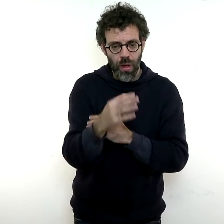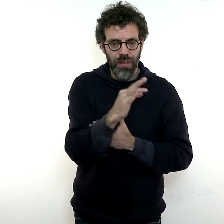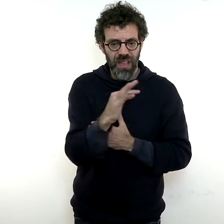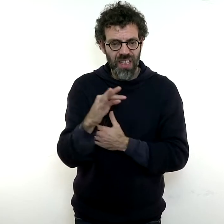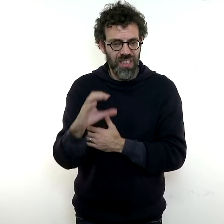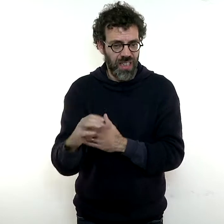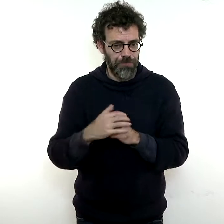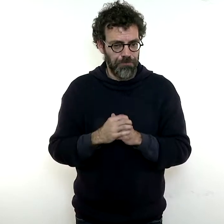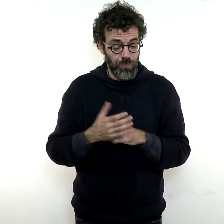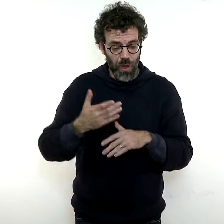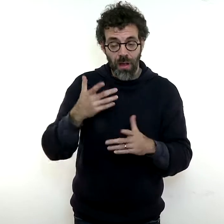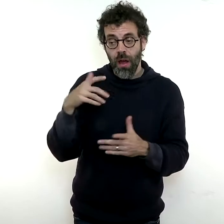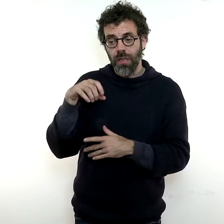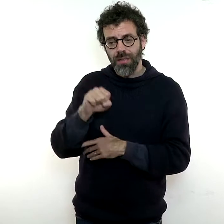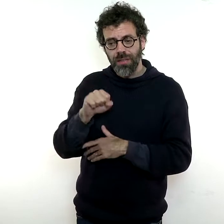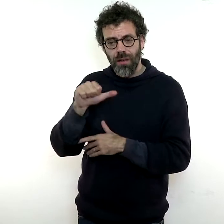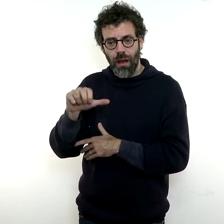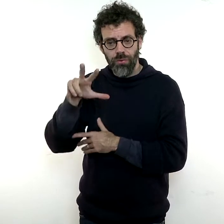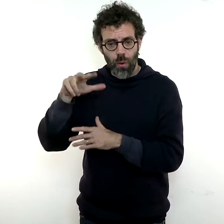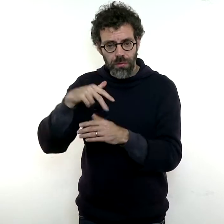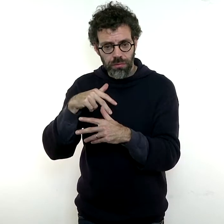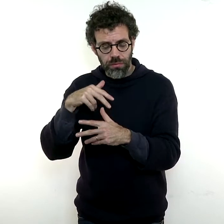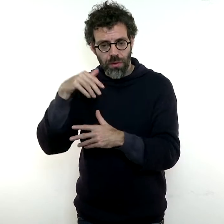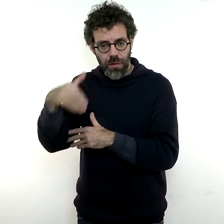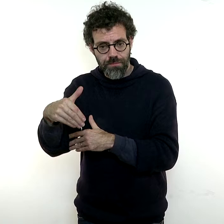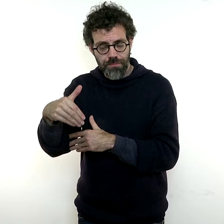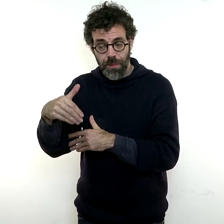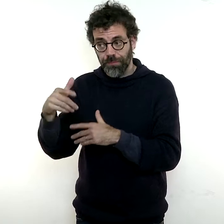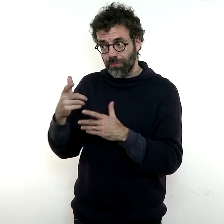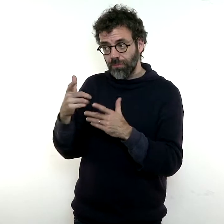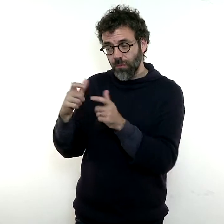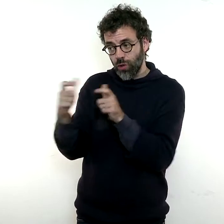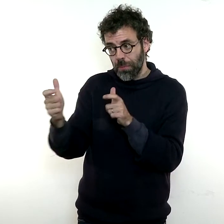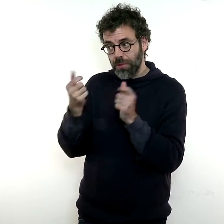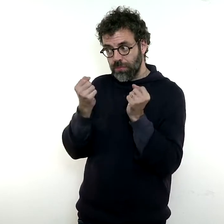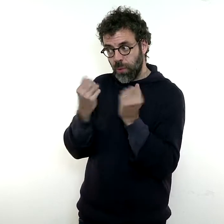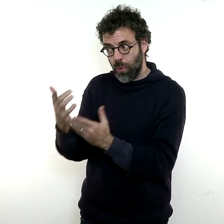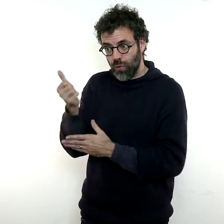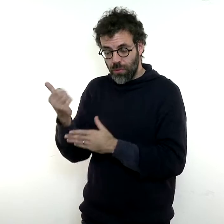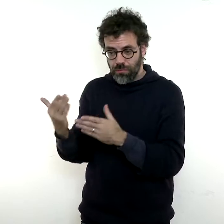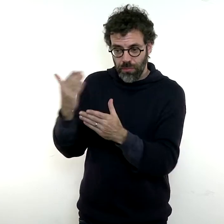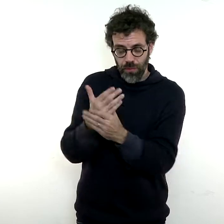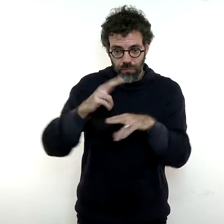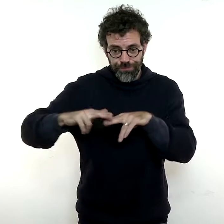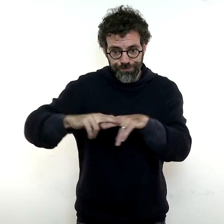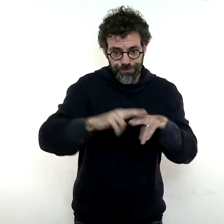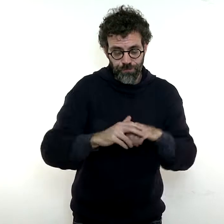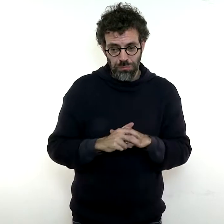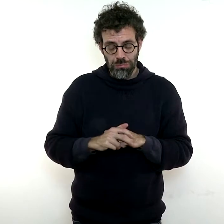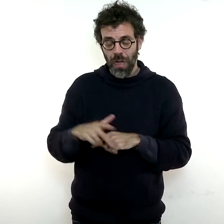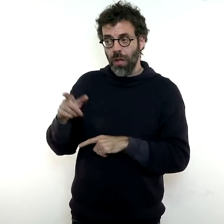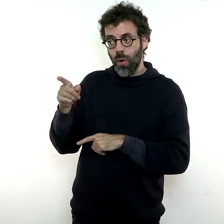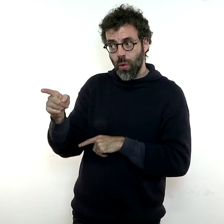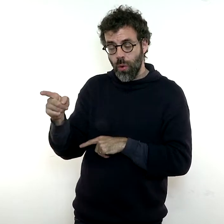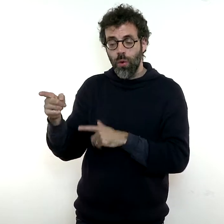C'était la SA 3e que la ville a confié le projet de réhabilitation du site. L'ASA 3SEM prévoit de désigner une équipe